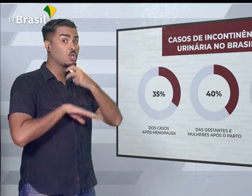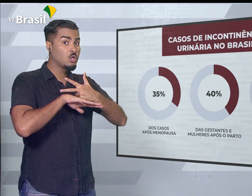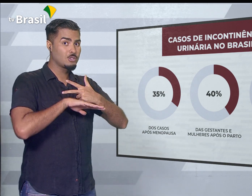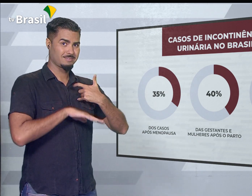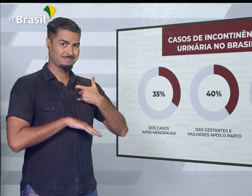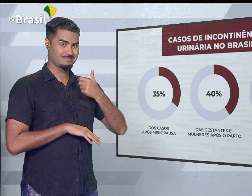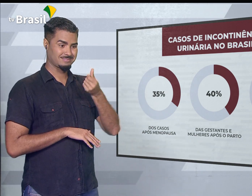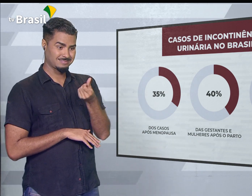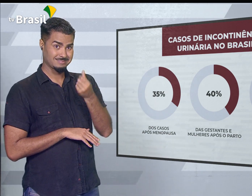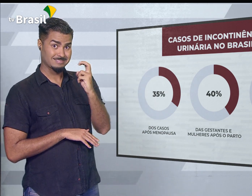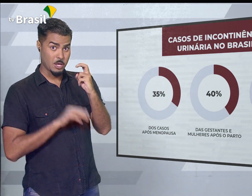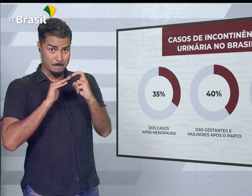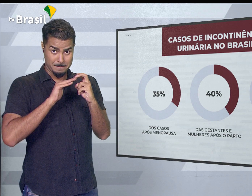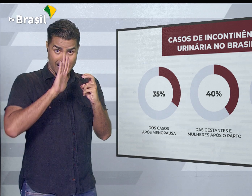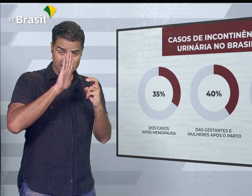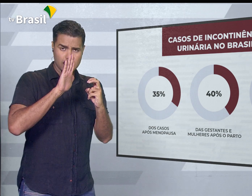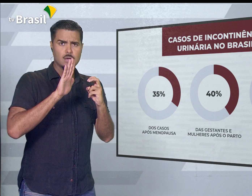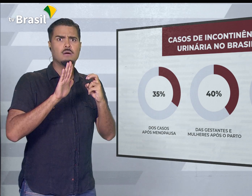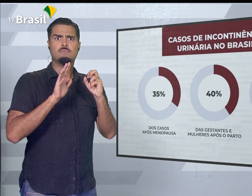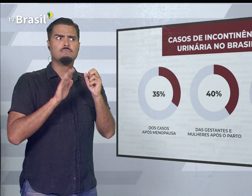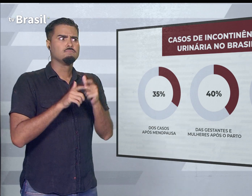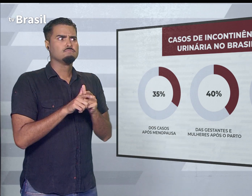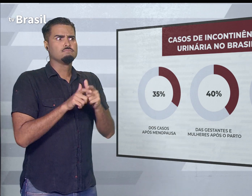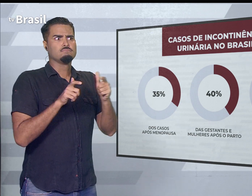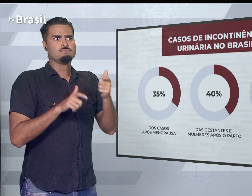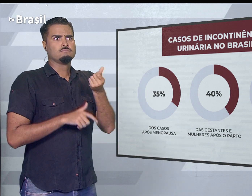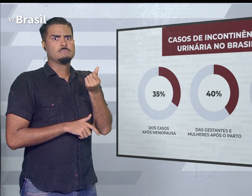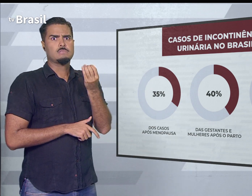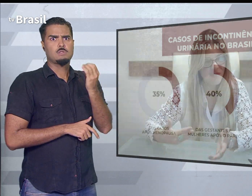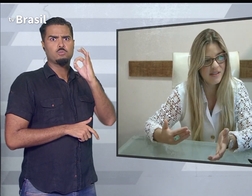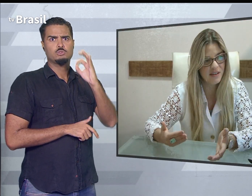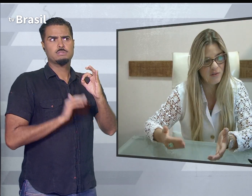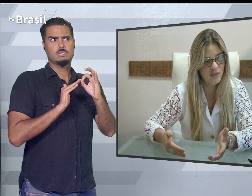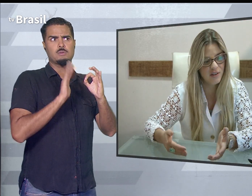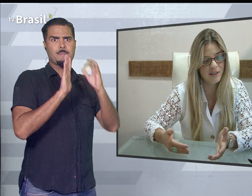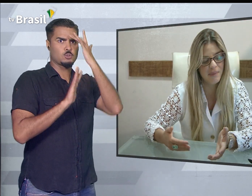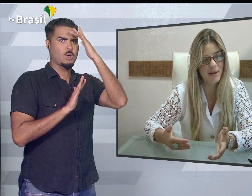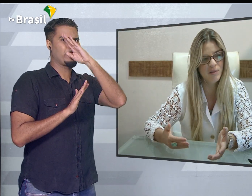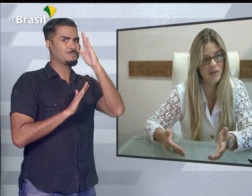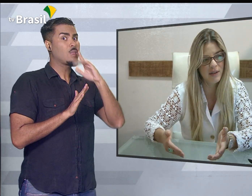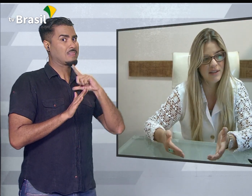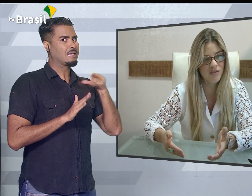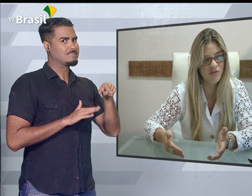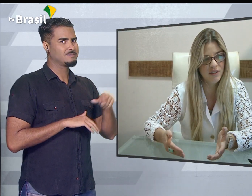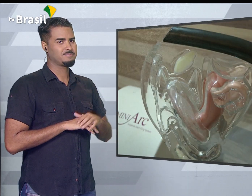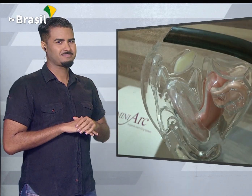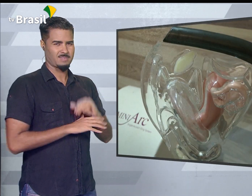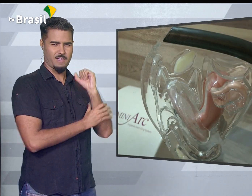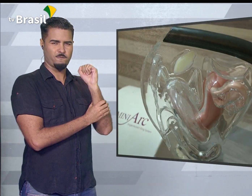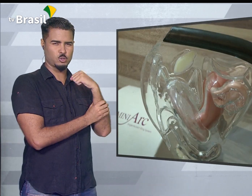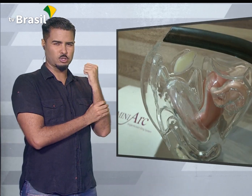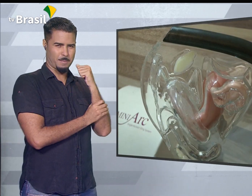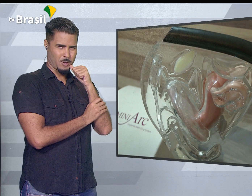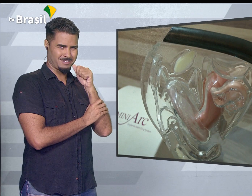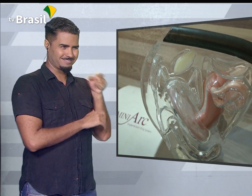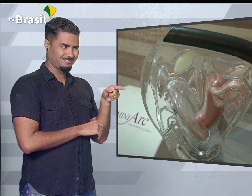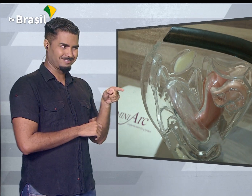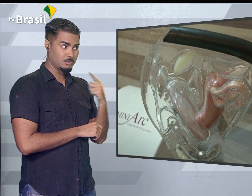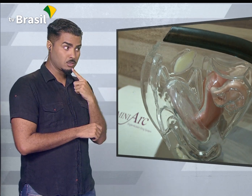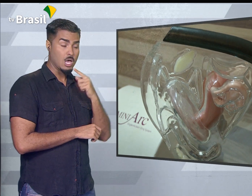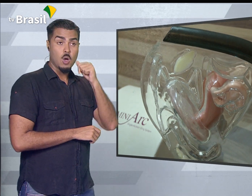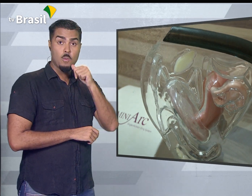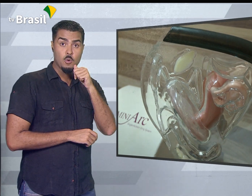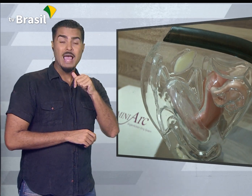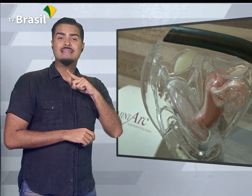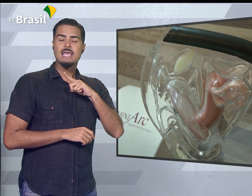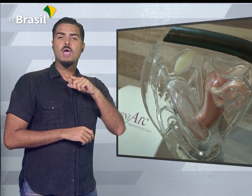o número pode passar de 60% dos brasileiros. De acordo com a fisioterapeuta, nas mulheres, as